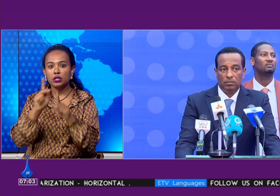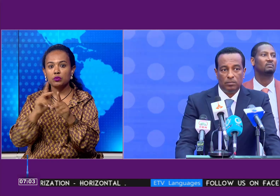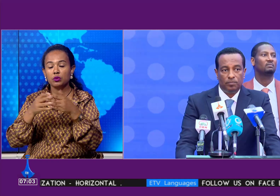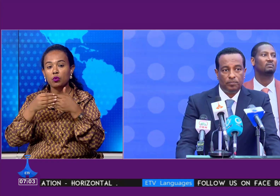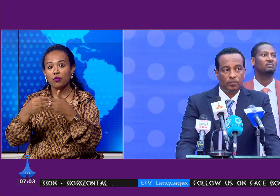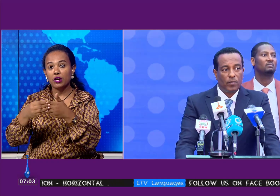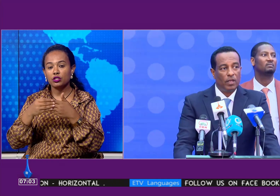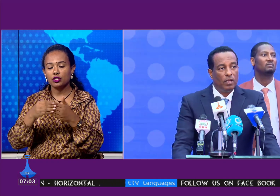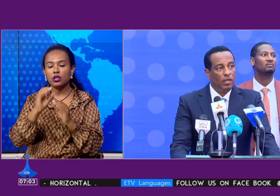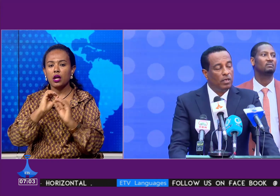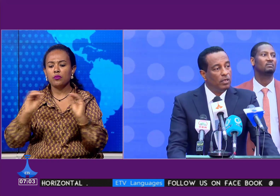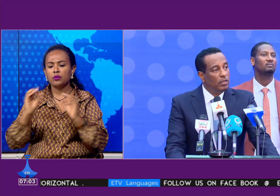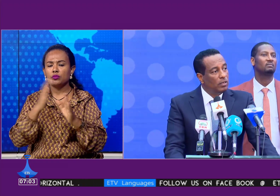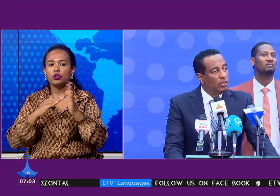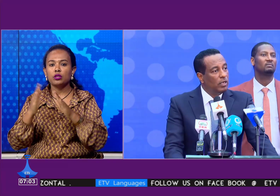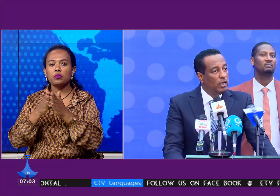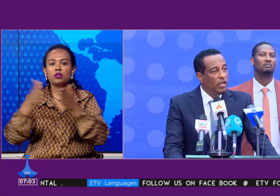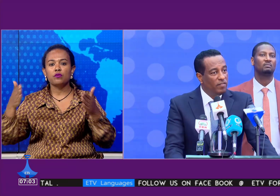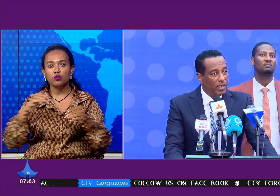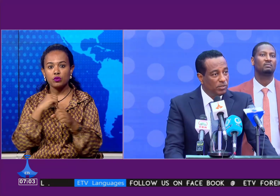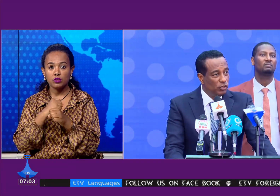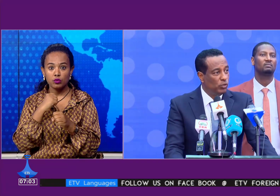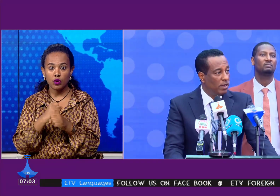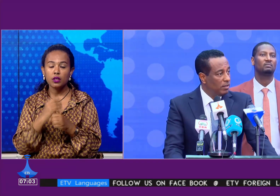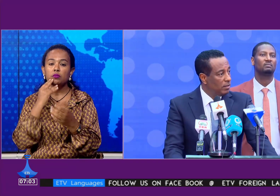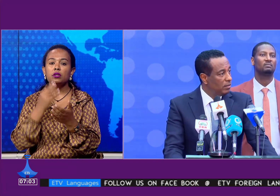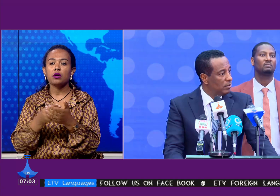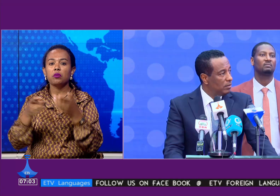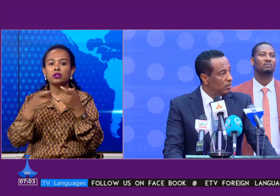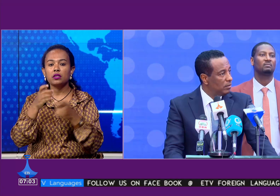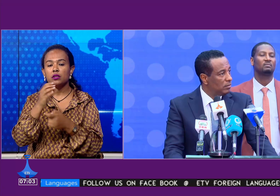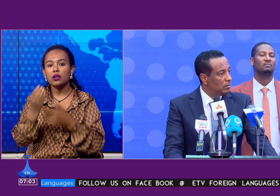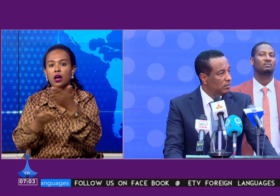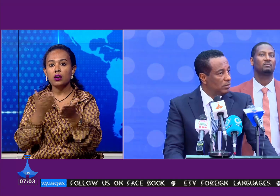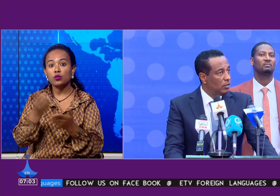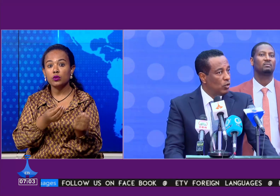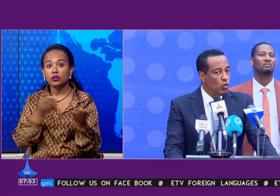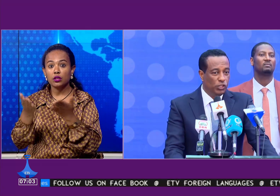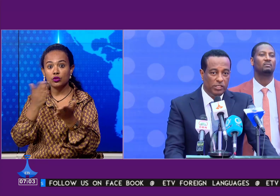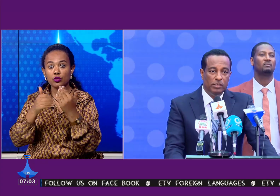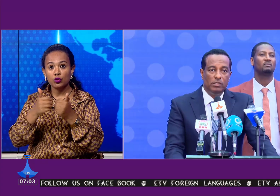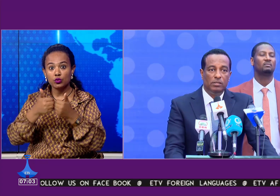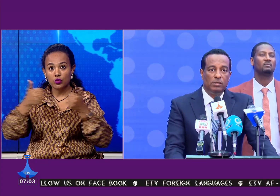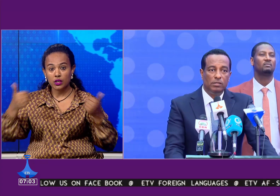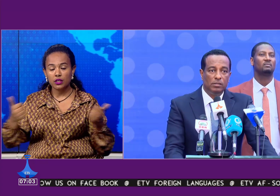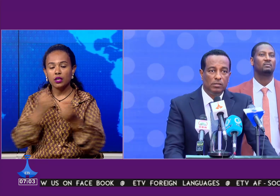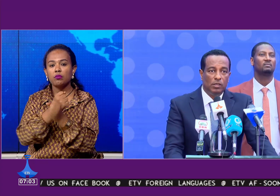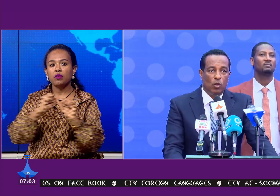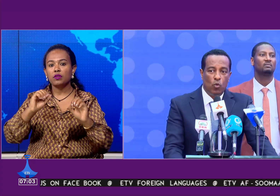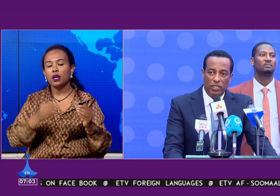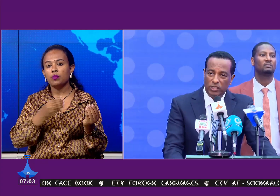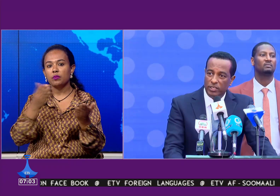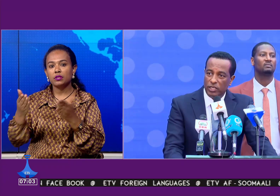ሞቢላይዜሽን ያለምንም ችግር በሰፊው ተከናውኗል። የመልካም አስተዳደርና የአገልግሎት አሰጣጥ ችግሮችን ለይተን መፍትሄ